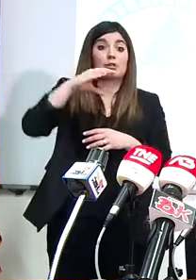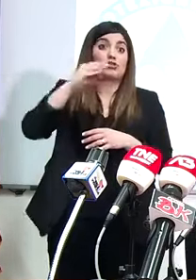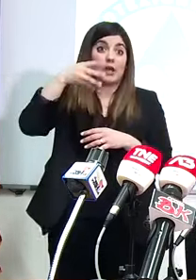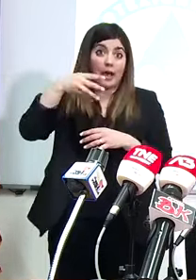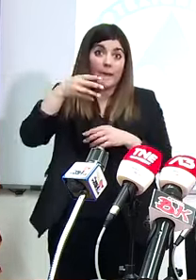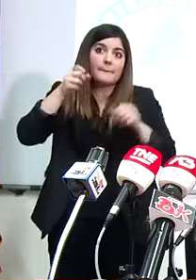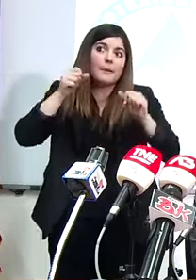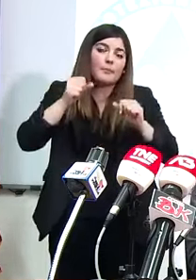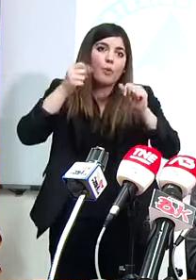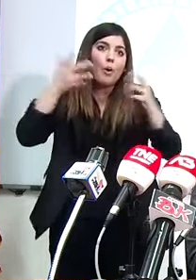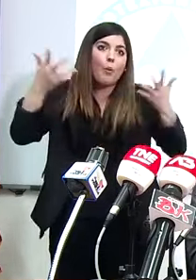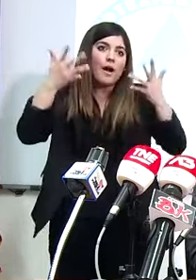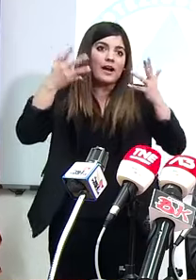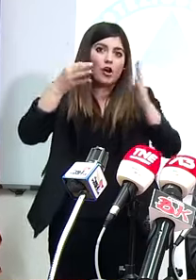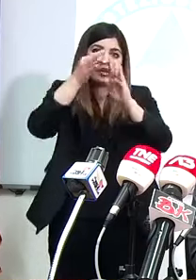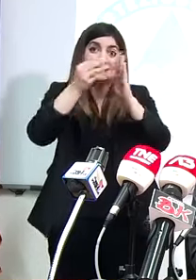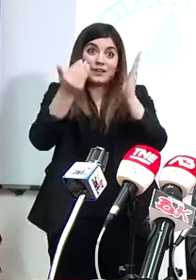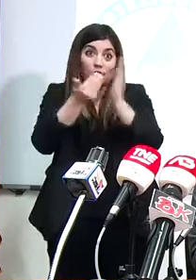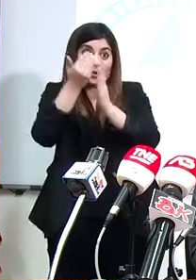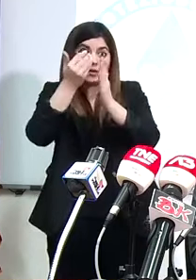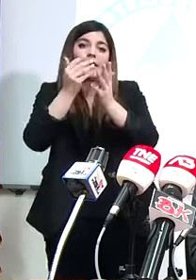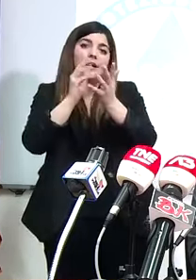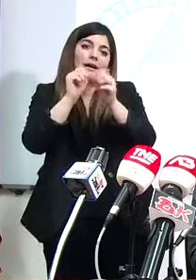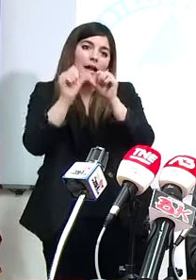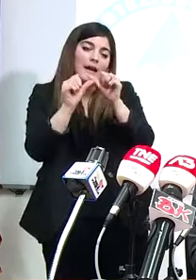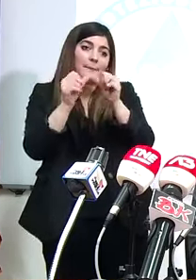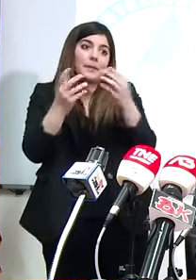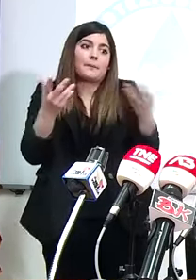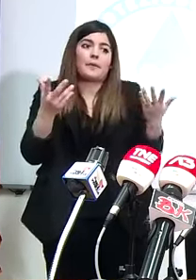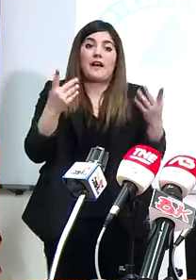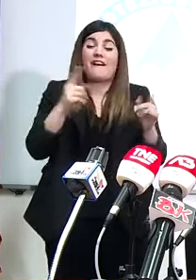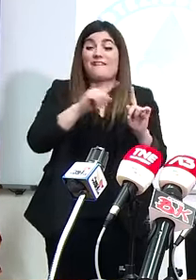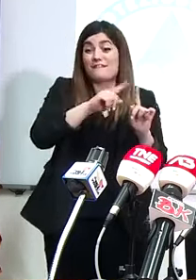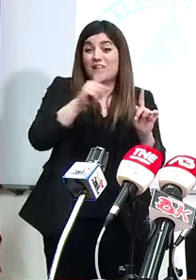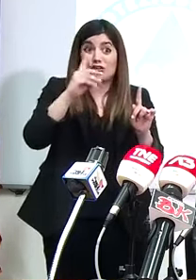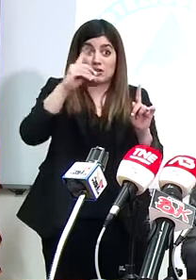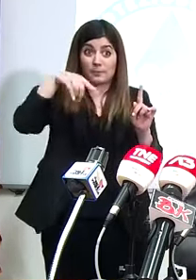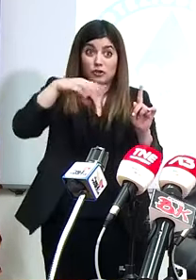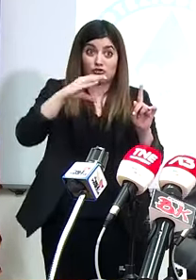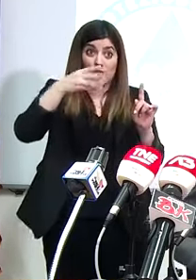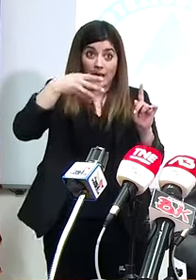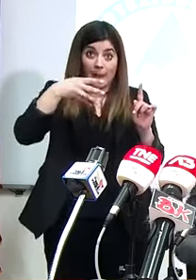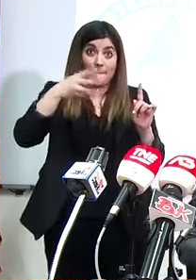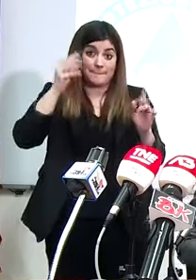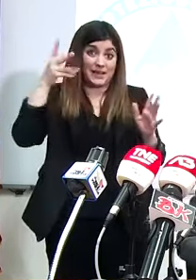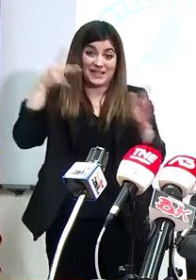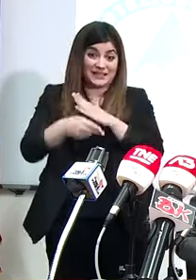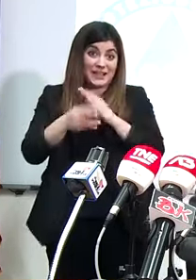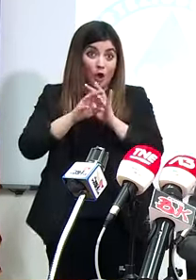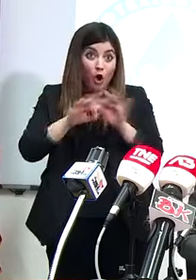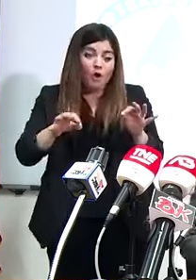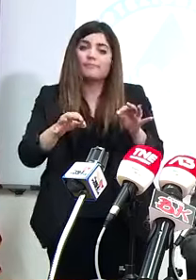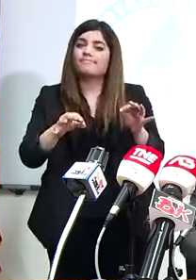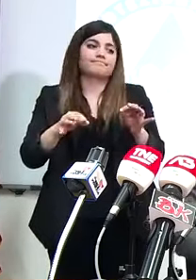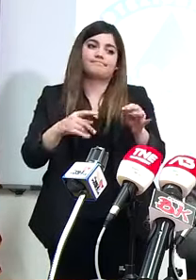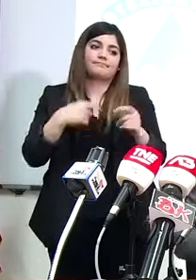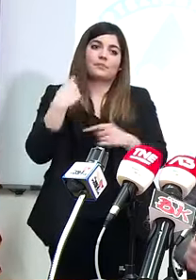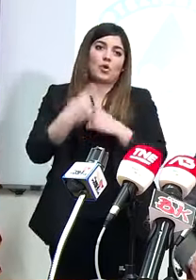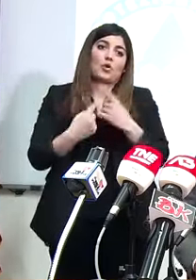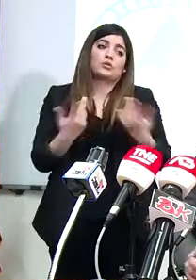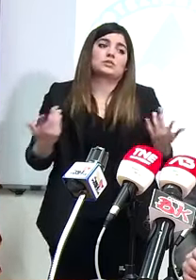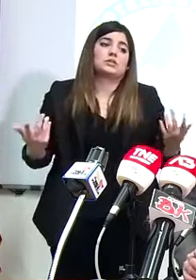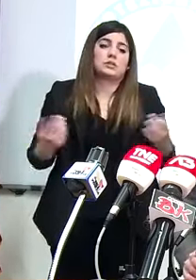rosse locali ma quelle dipendono da situazioni epidemiologiche non da dpcm o regolamenti se